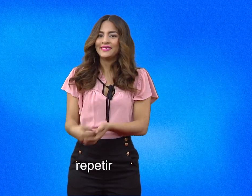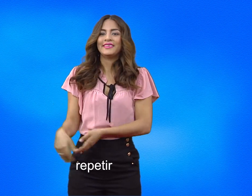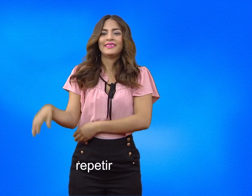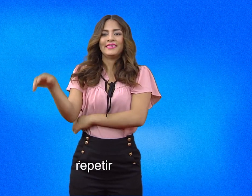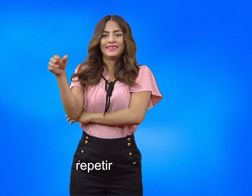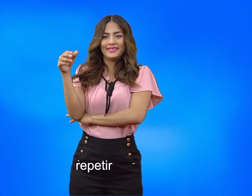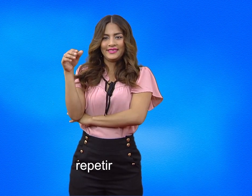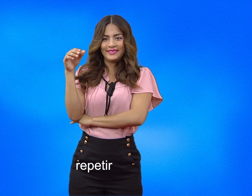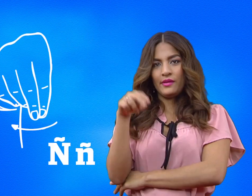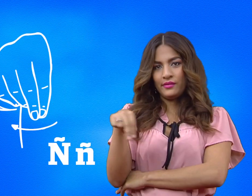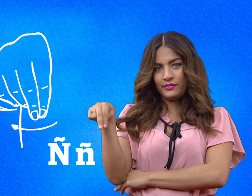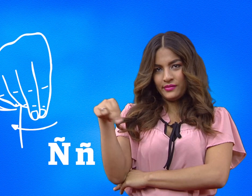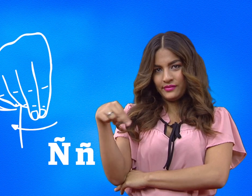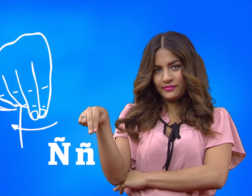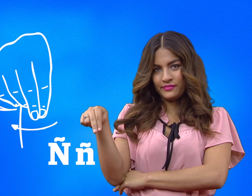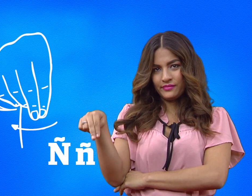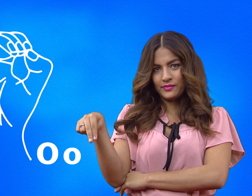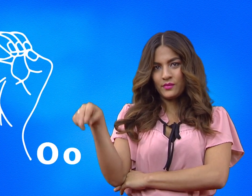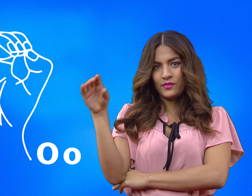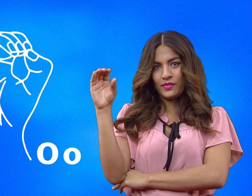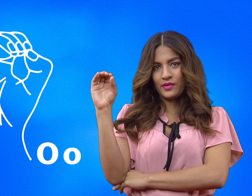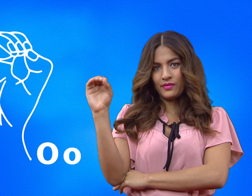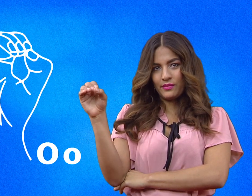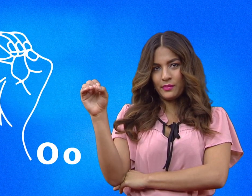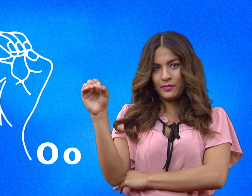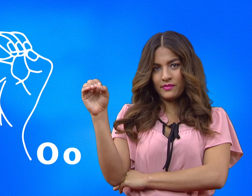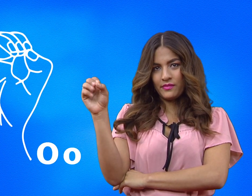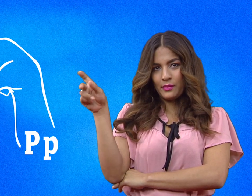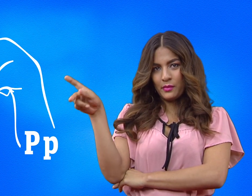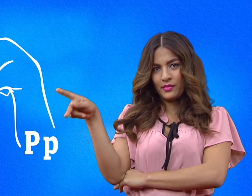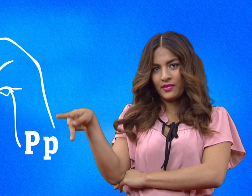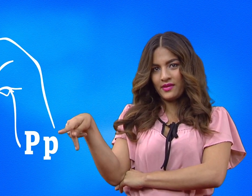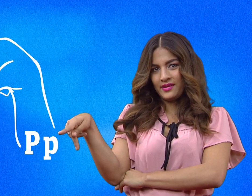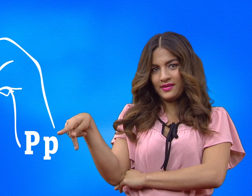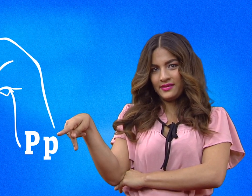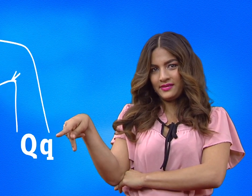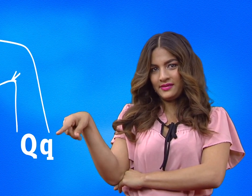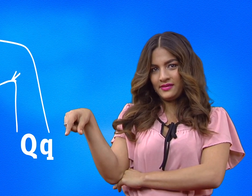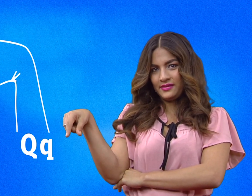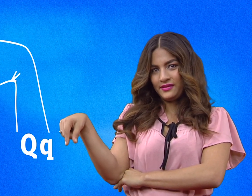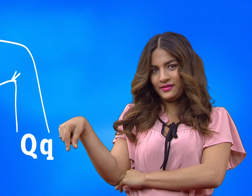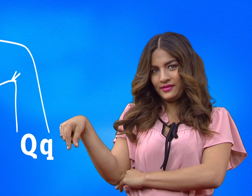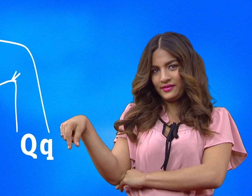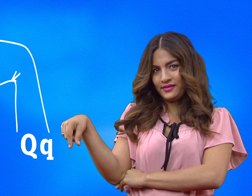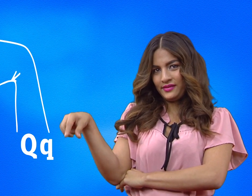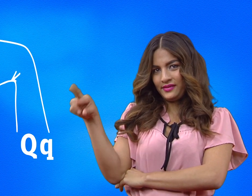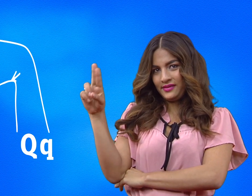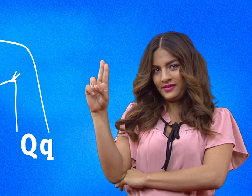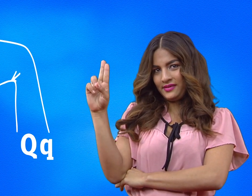Repetir. N, O, P, Q,